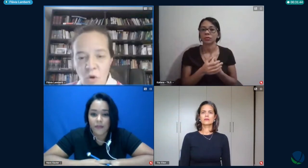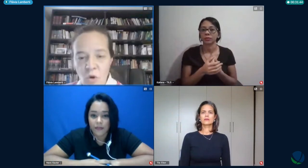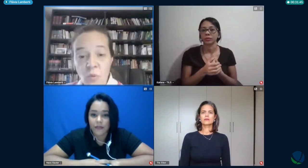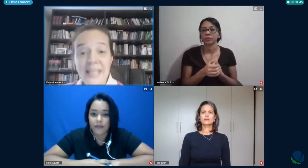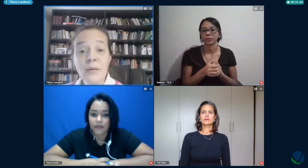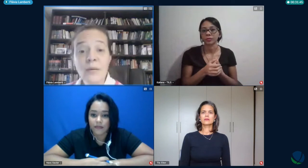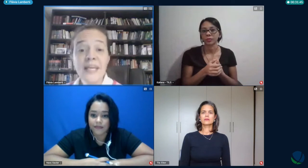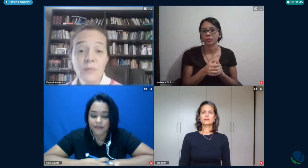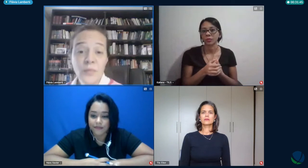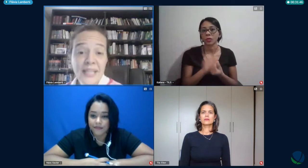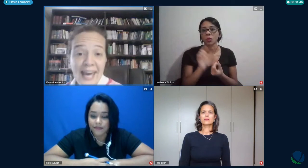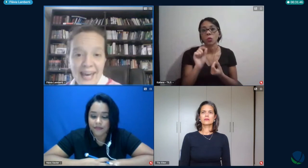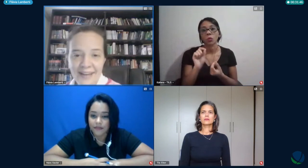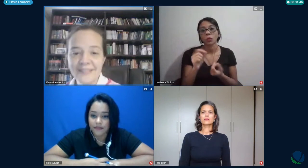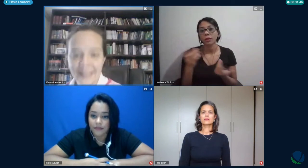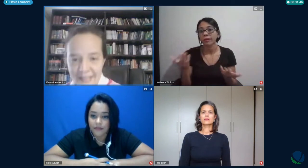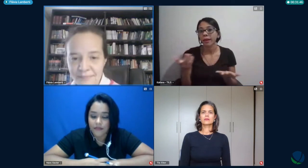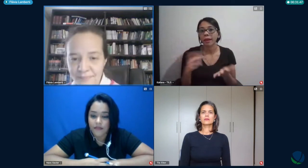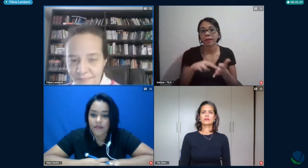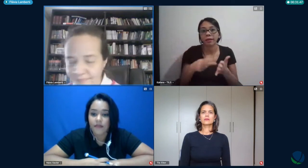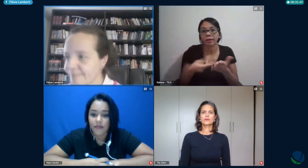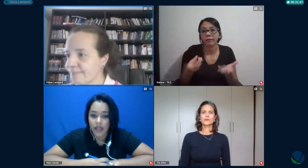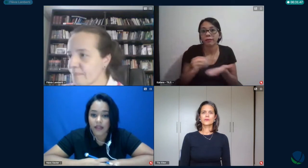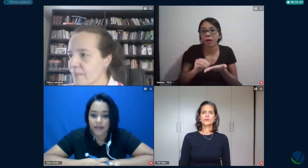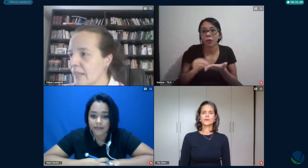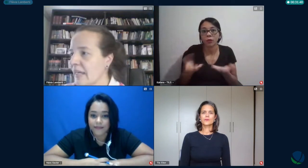entende o que é, né?